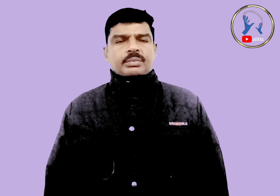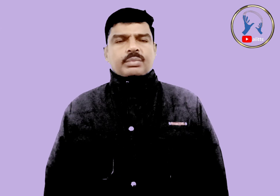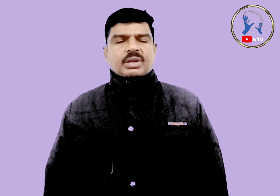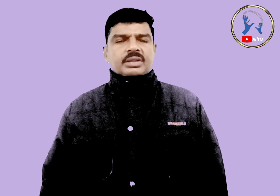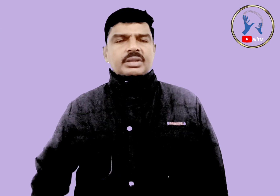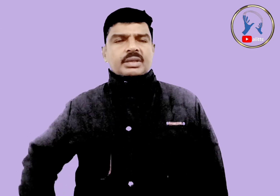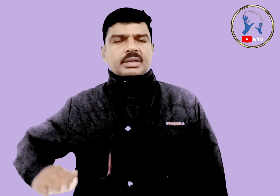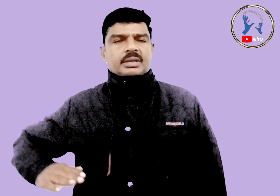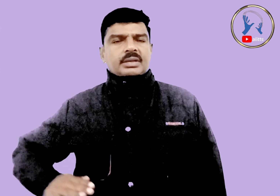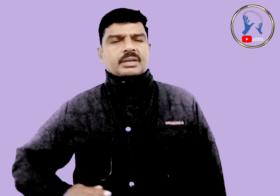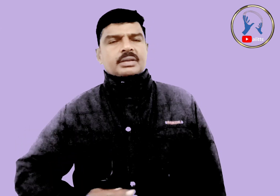बुलंदी।